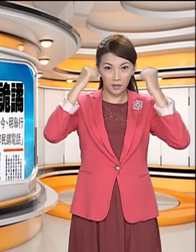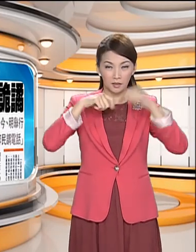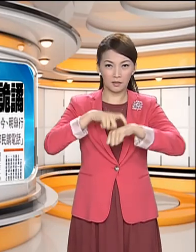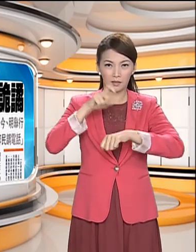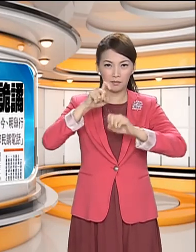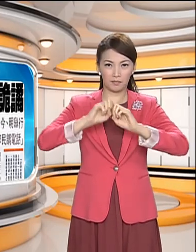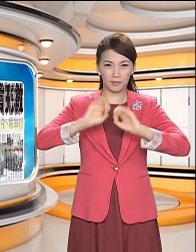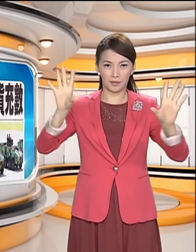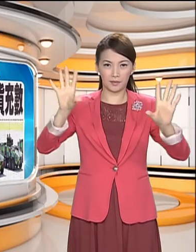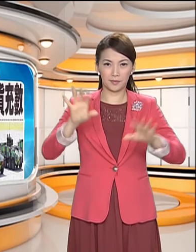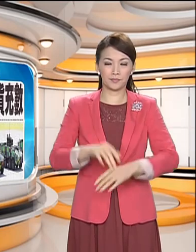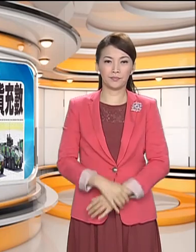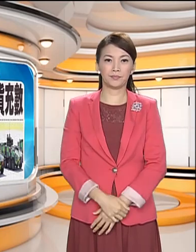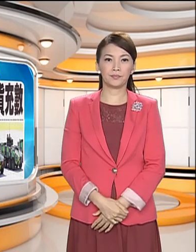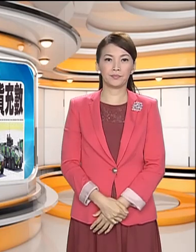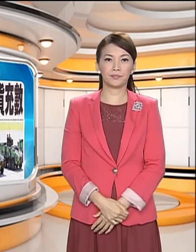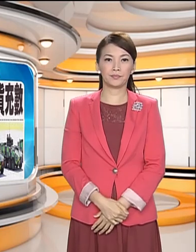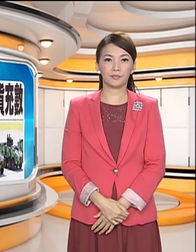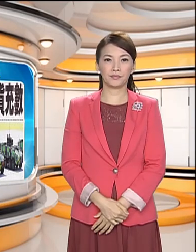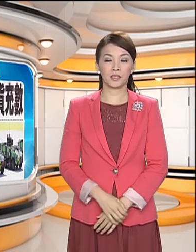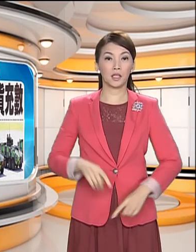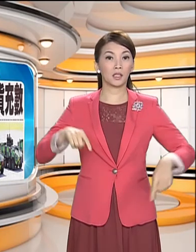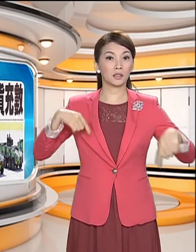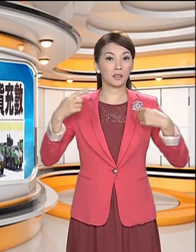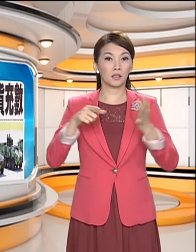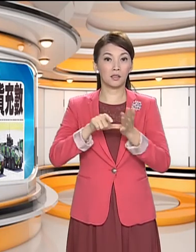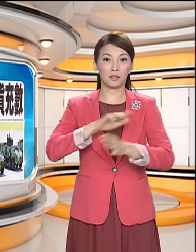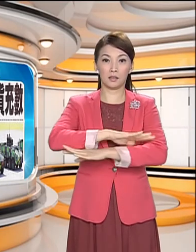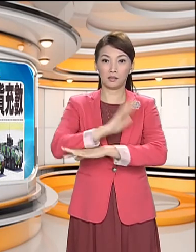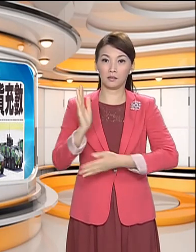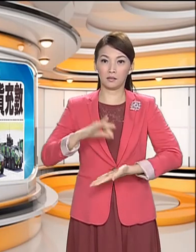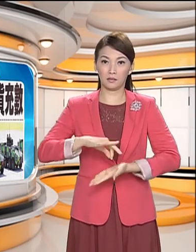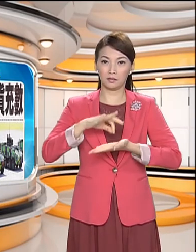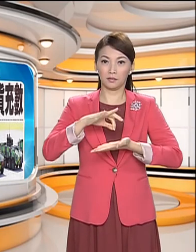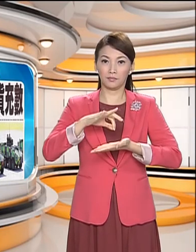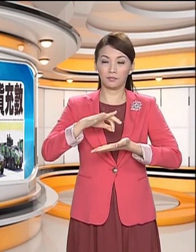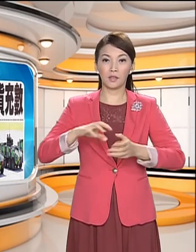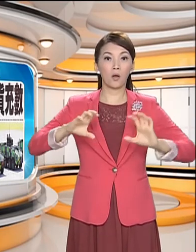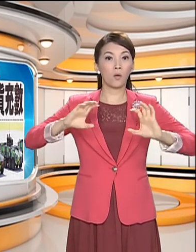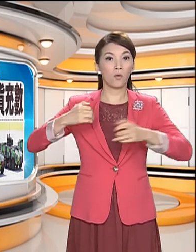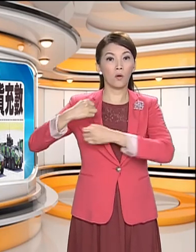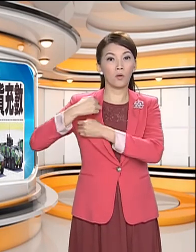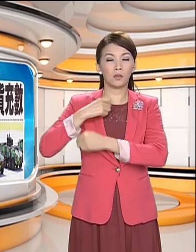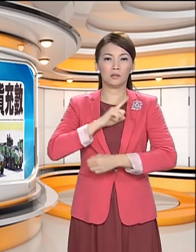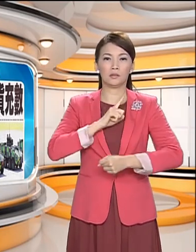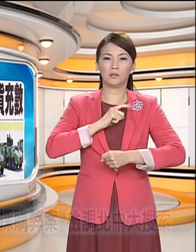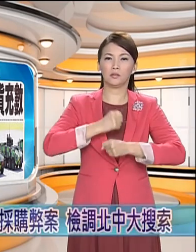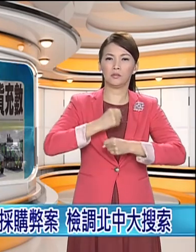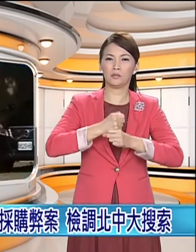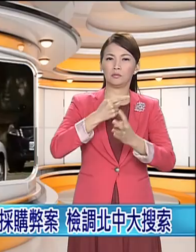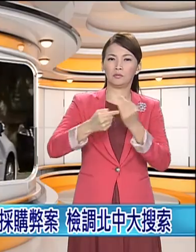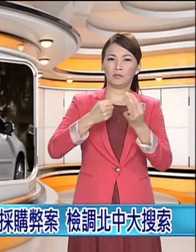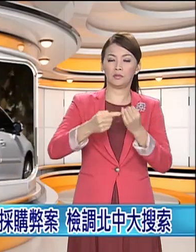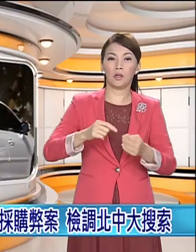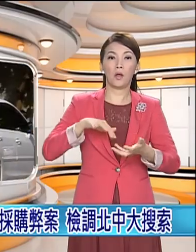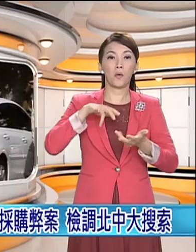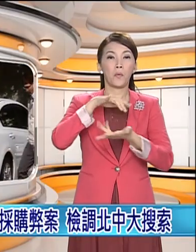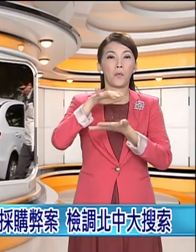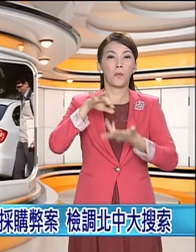再来看到自由时报的头条，国军自制已经量产的云豹甲车爆出